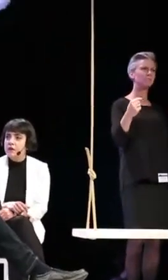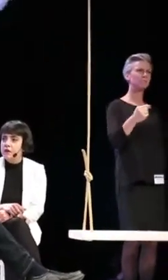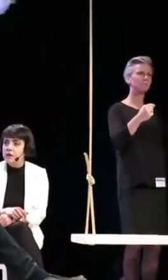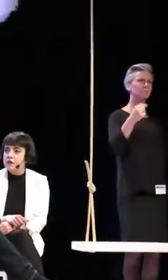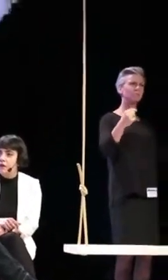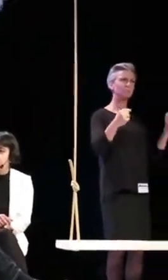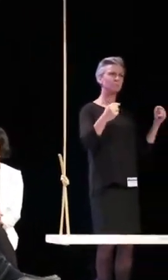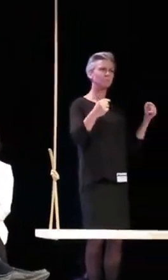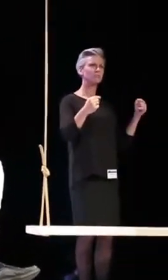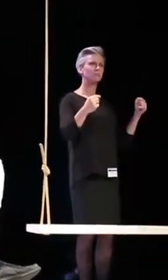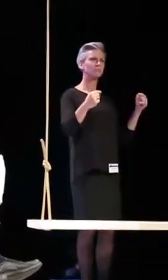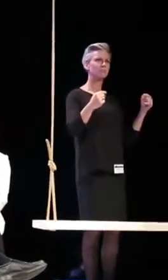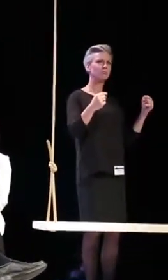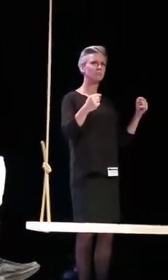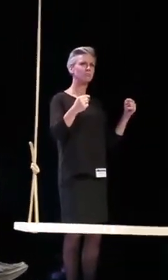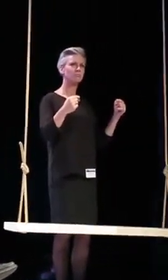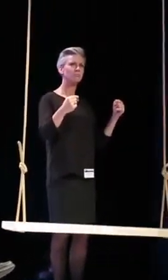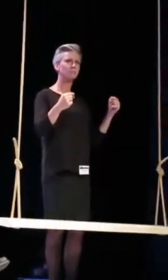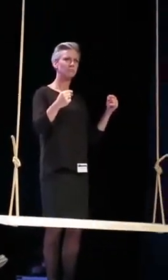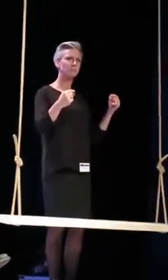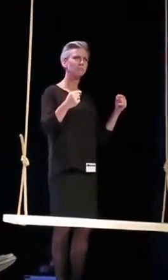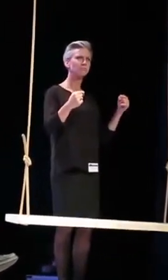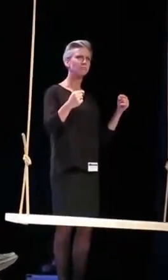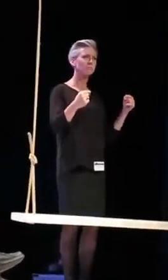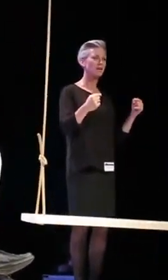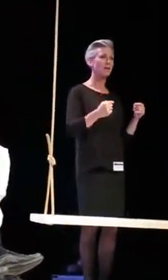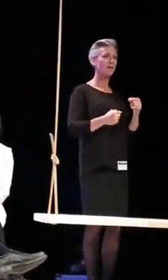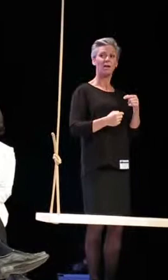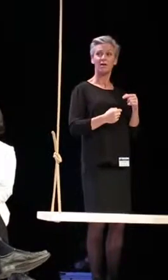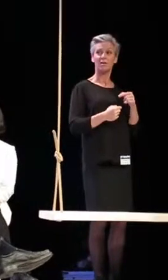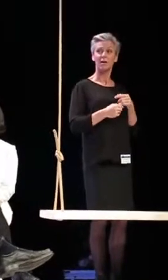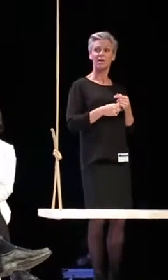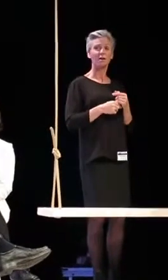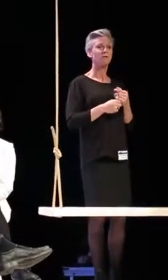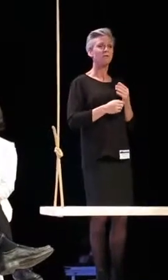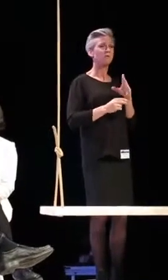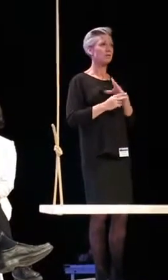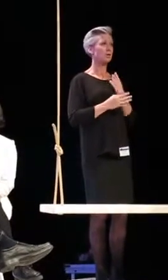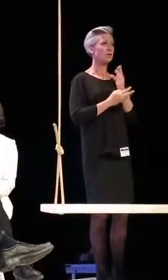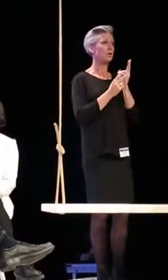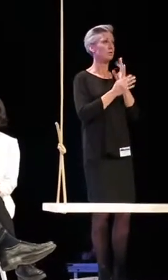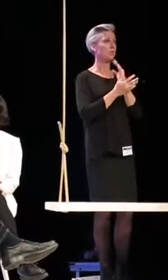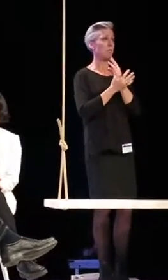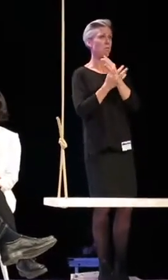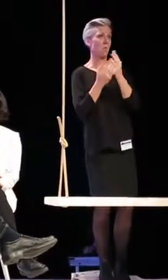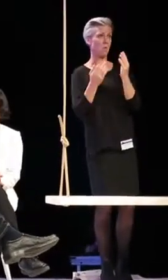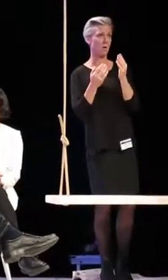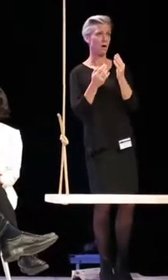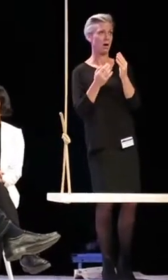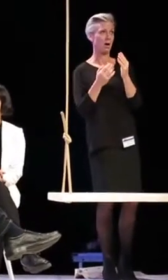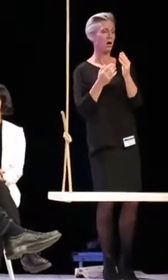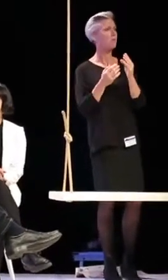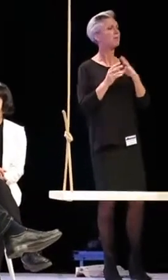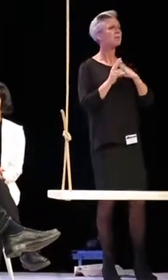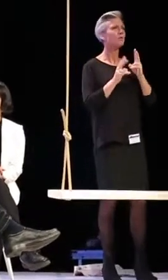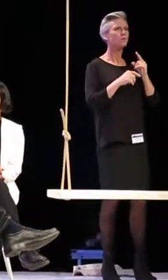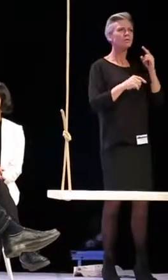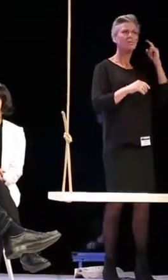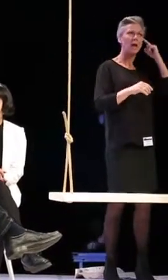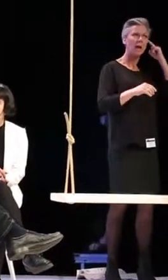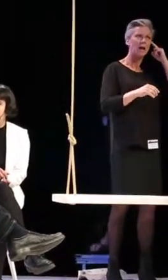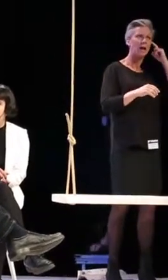helt klockren. Och ingen, alltså förnekarna är ju ganska få ändå, trots allt. Och så det här liksom att vi har egentligen hjärnspöken.